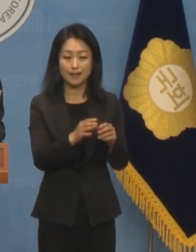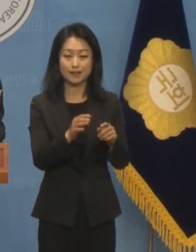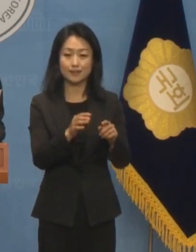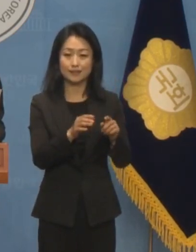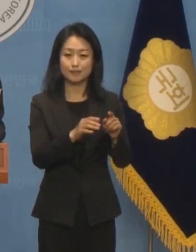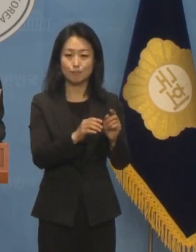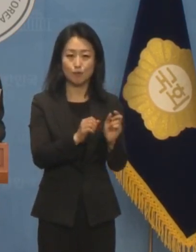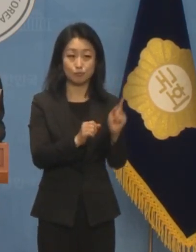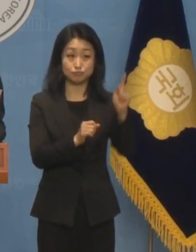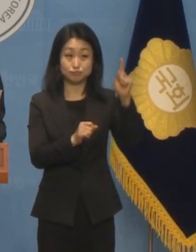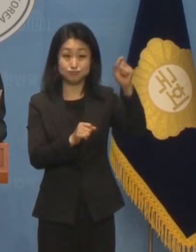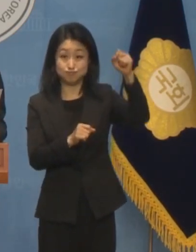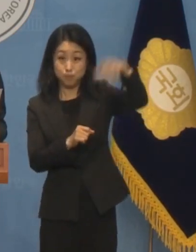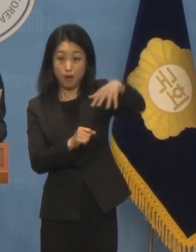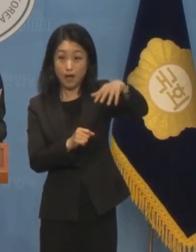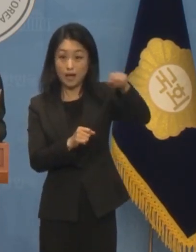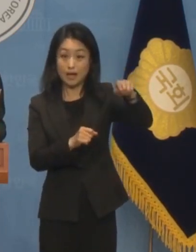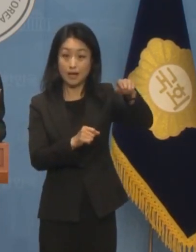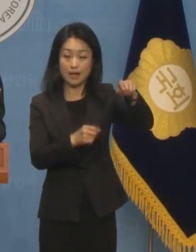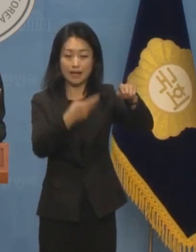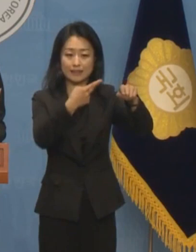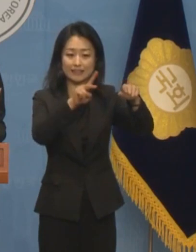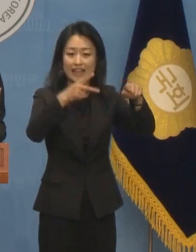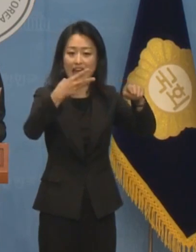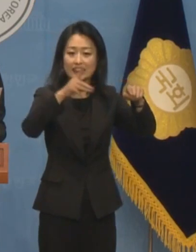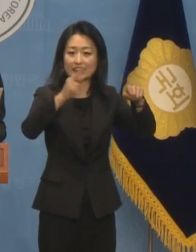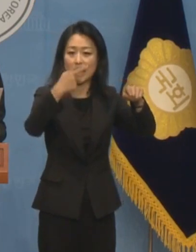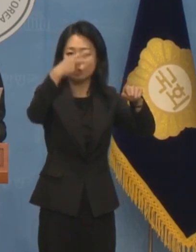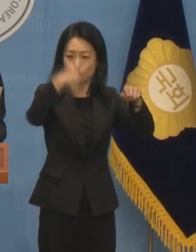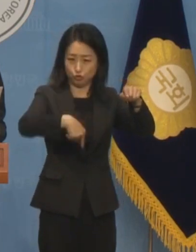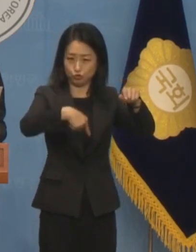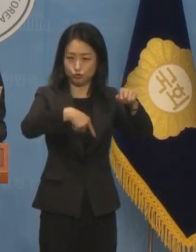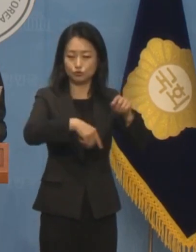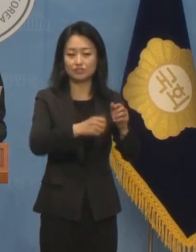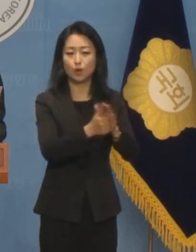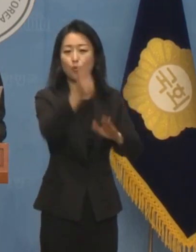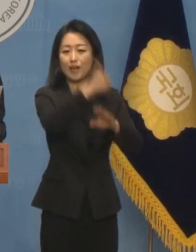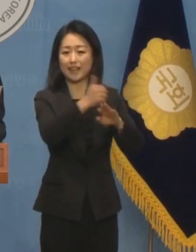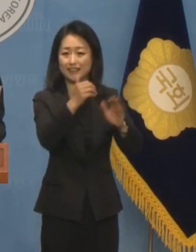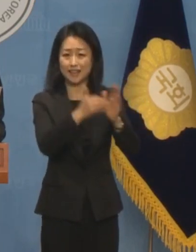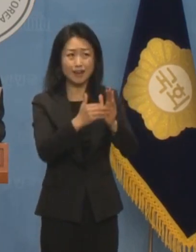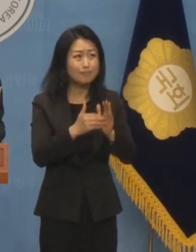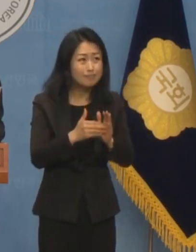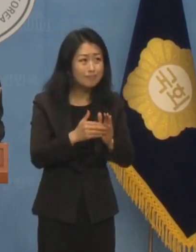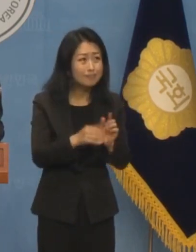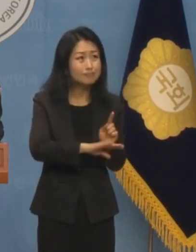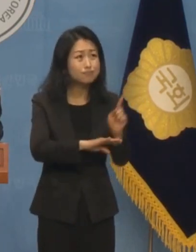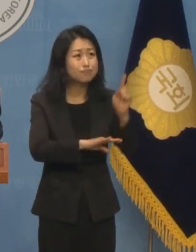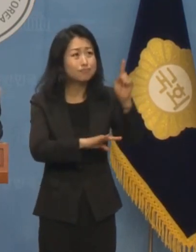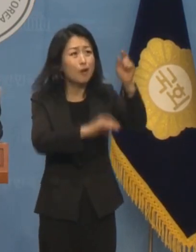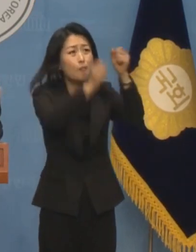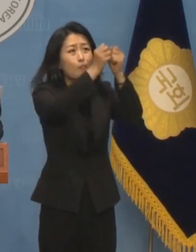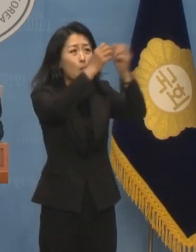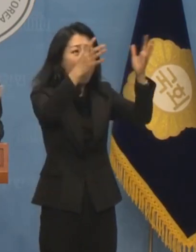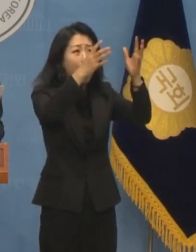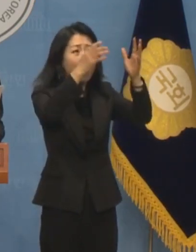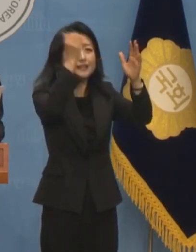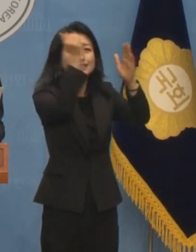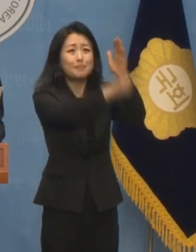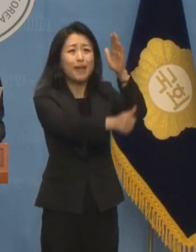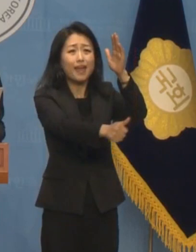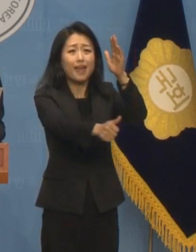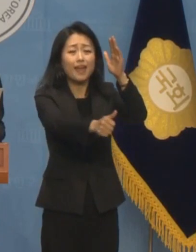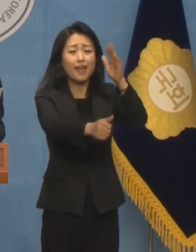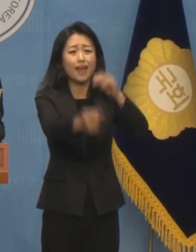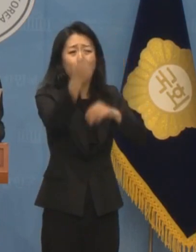시험으로 자축했지만 초기 상승 단계부터 불안정한 비행으로 공중 폭발하며 실패로 돌아가 국제적